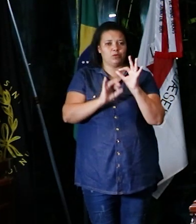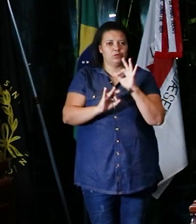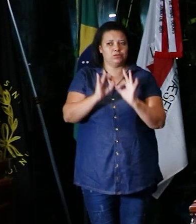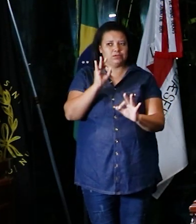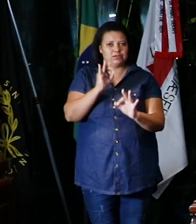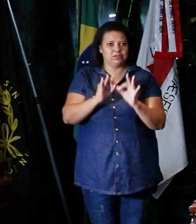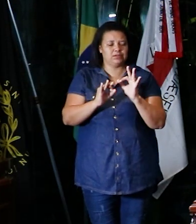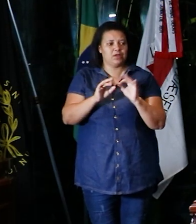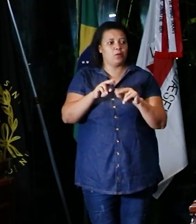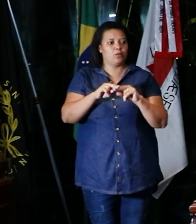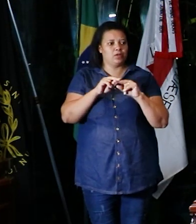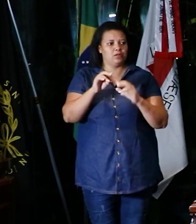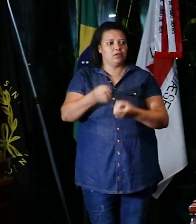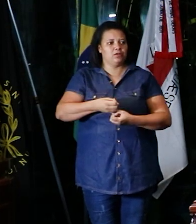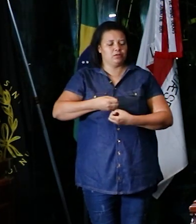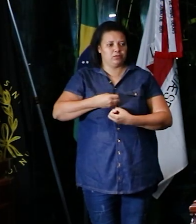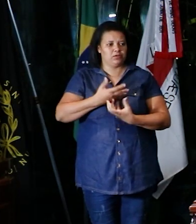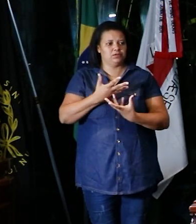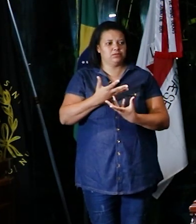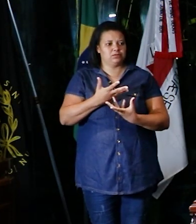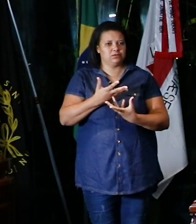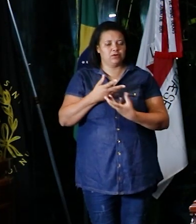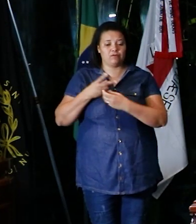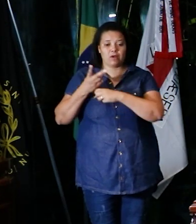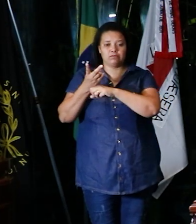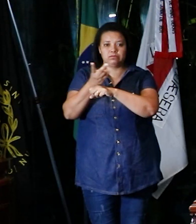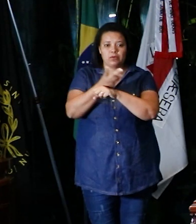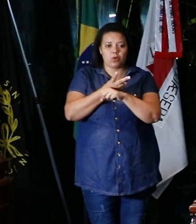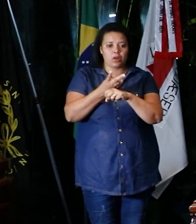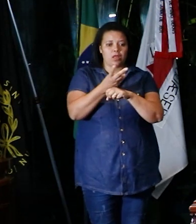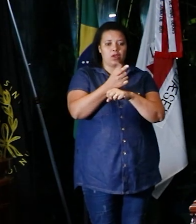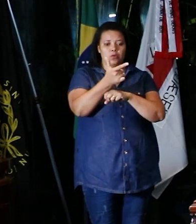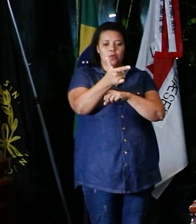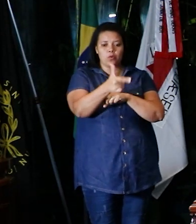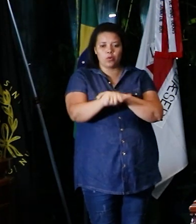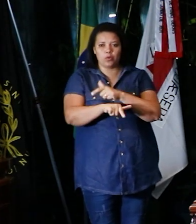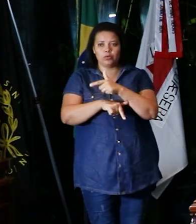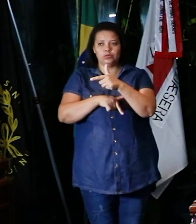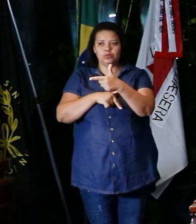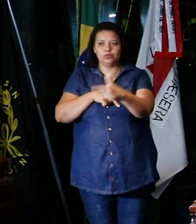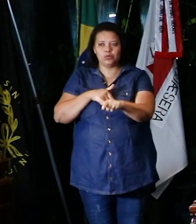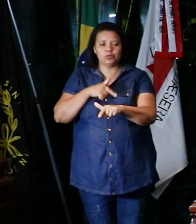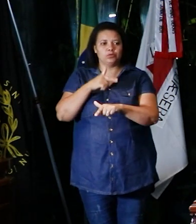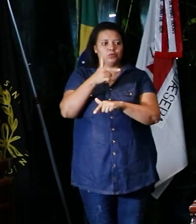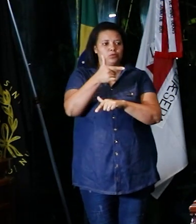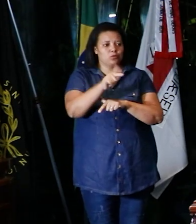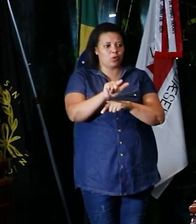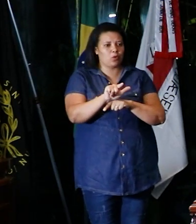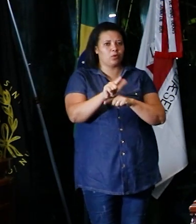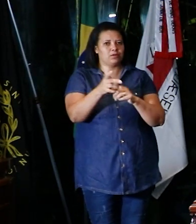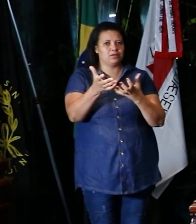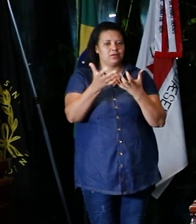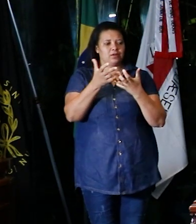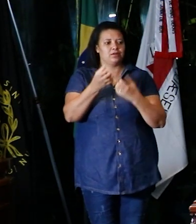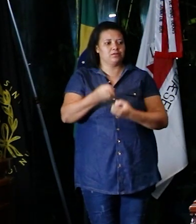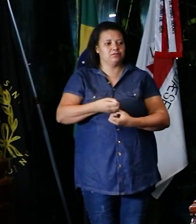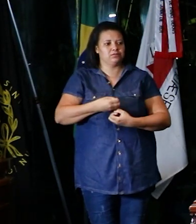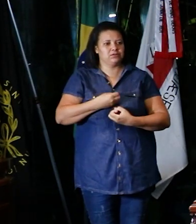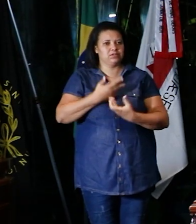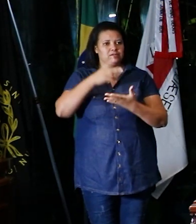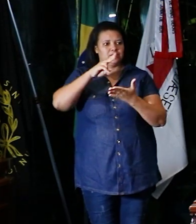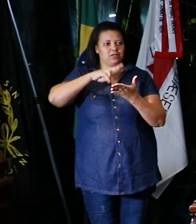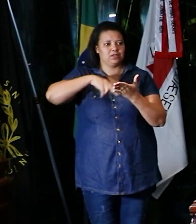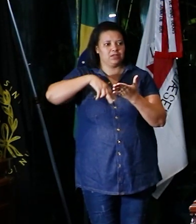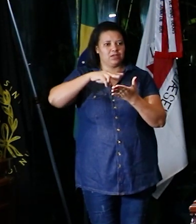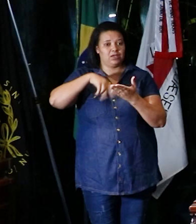desse poema, eu fui procurando outros e procurando ler poesia. Foi esse e